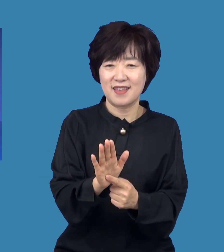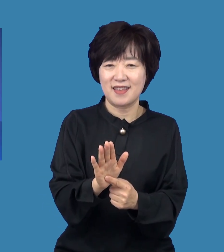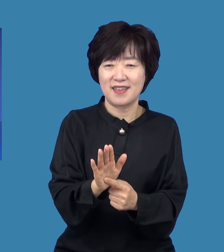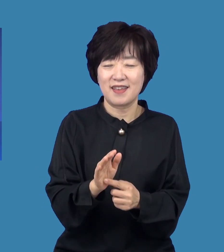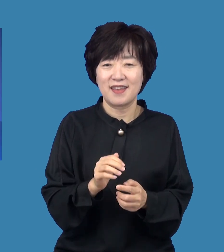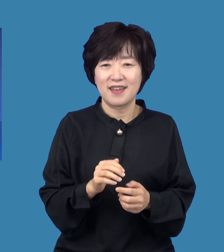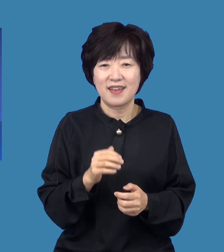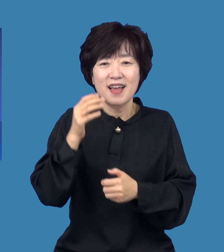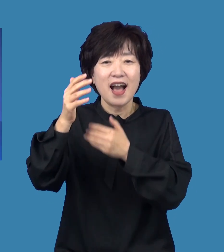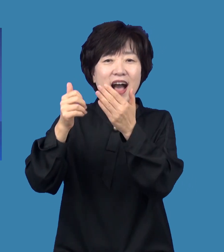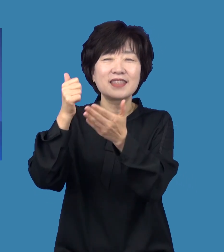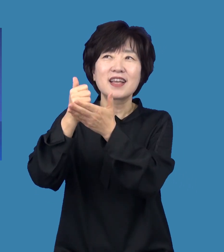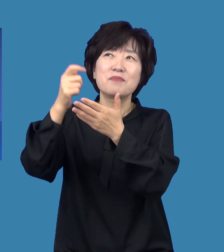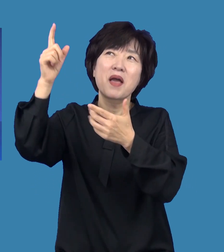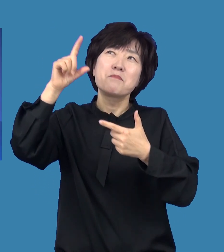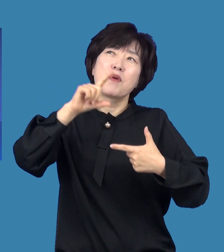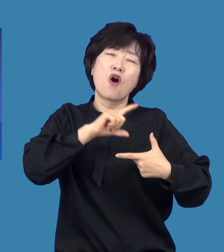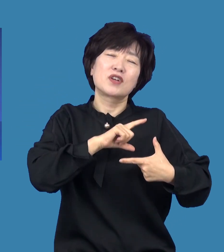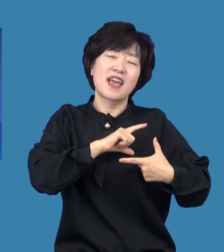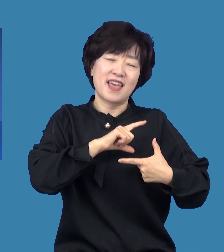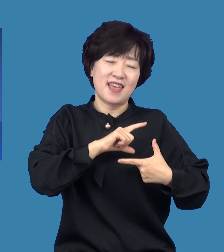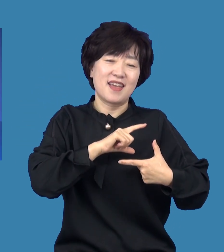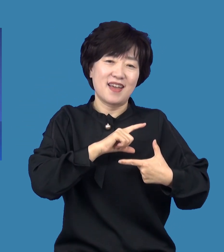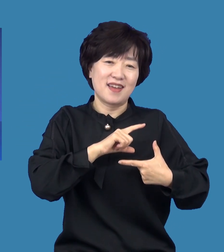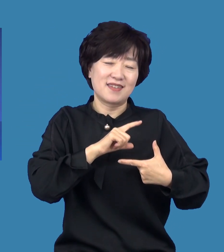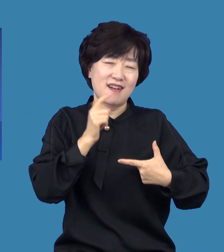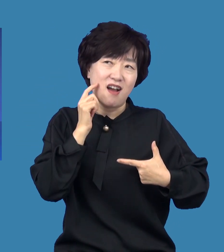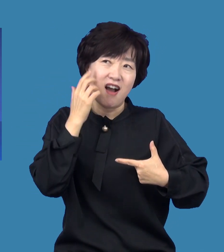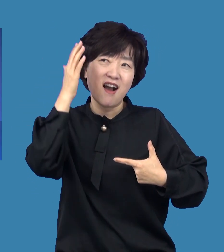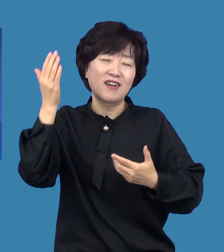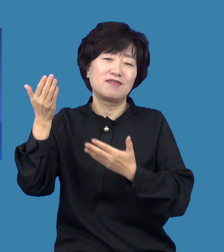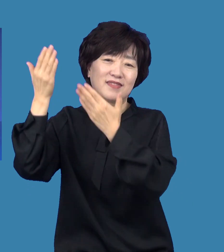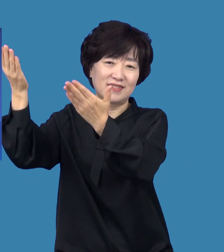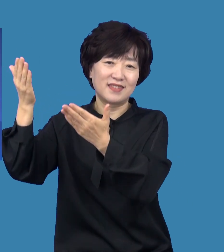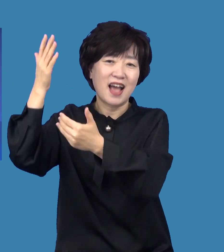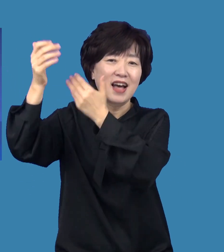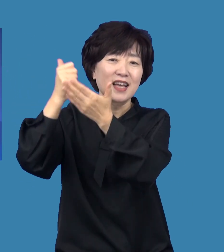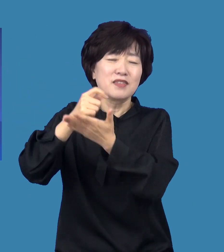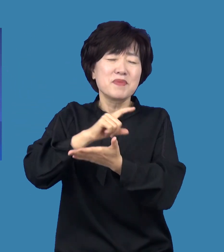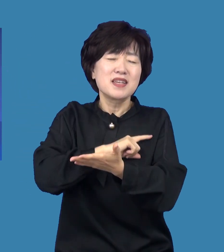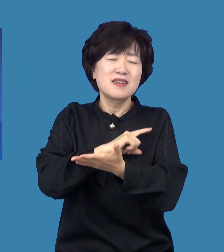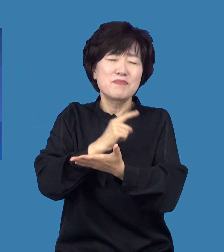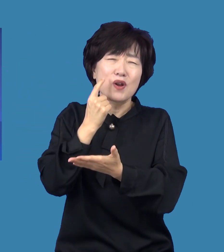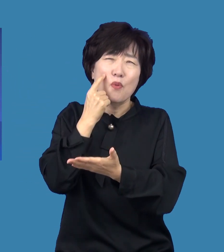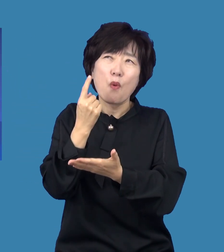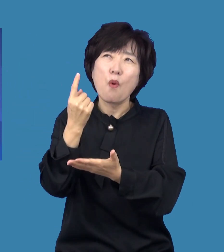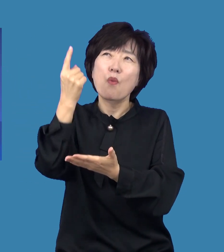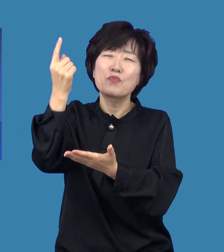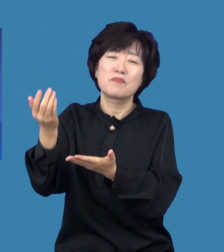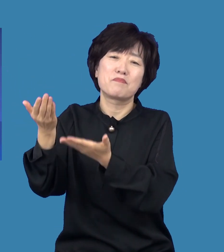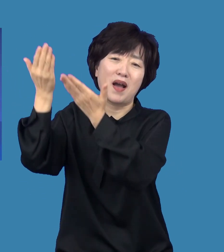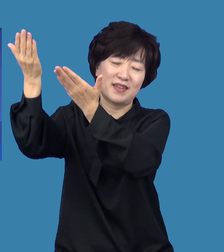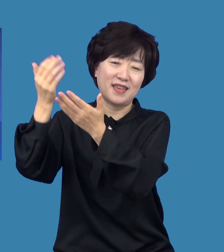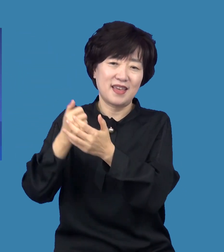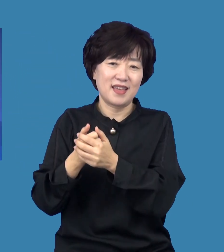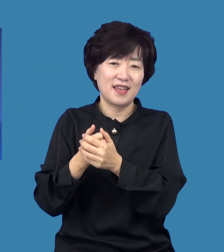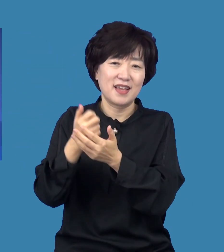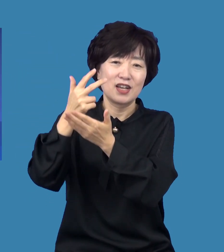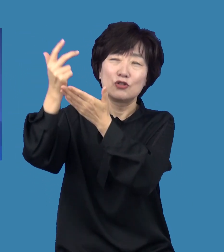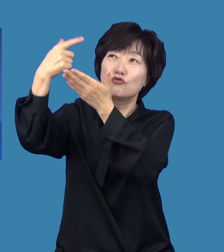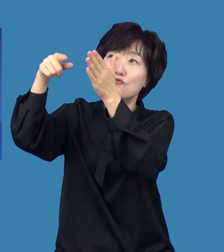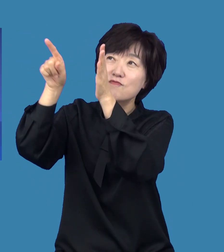하나님의 명예를 높이겠다는 거예요. 하나님의 이름이 높임을 받도록 하겠다는 거예요. 주를 위해 힘쓰는 건